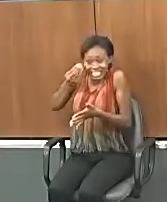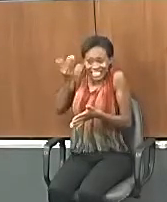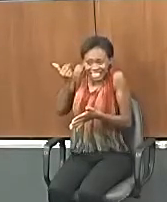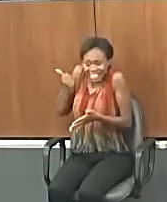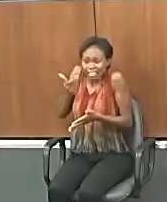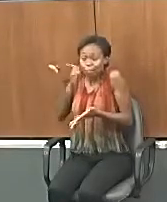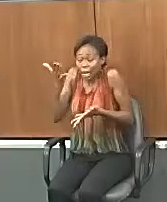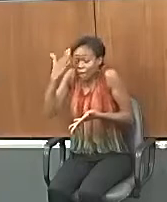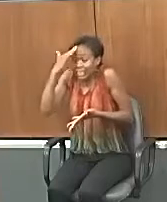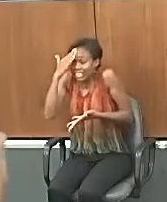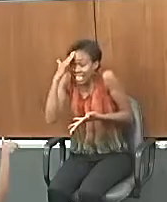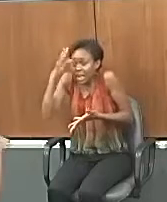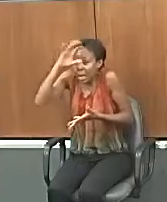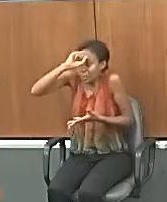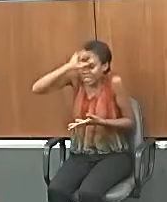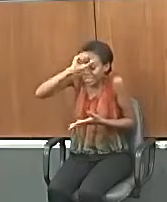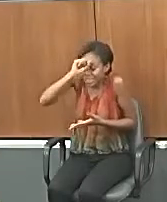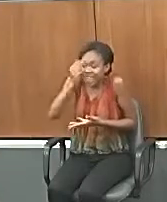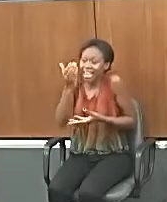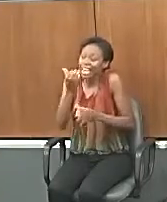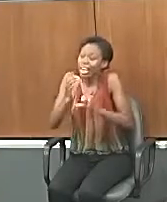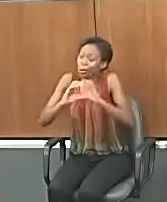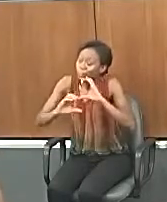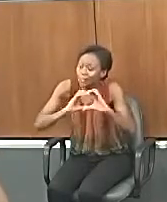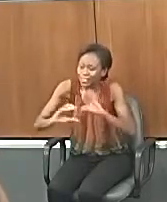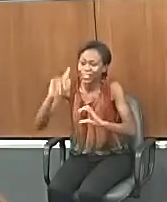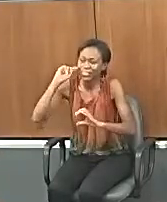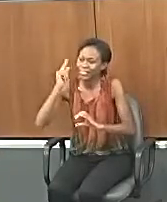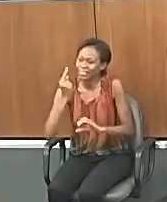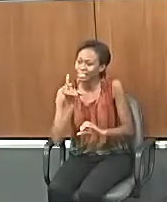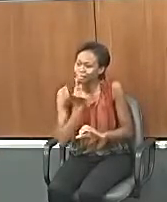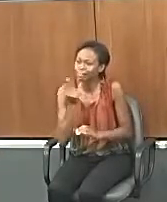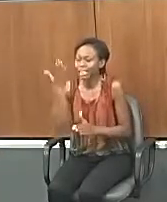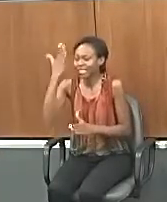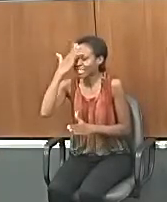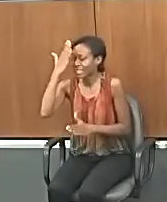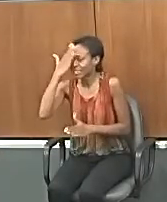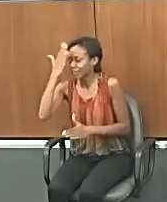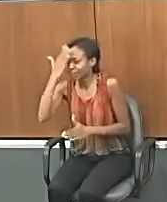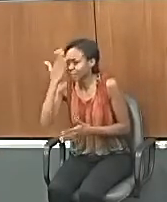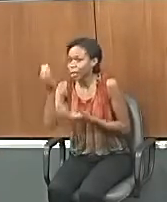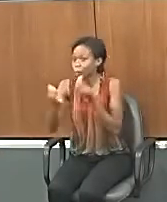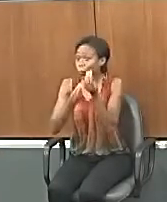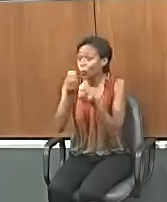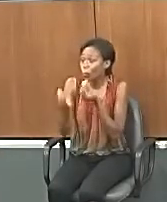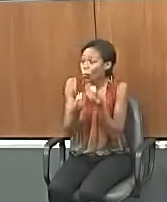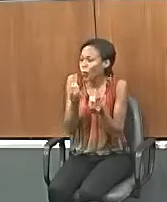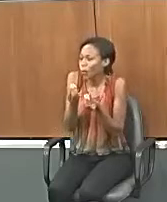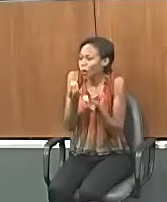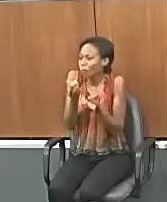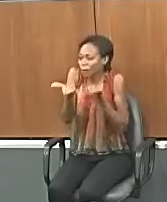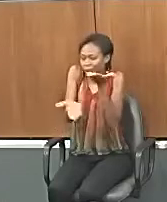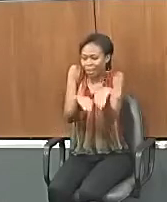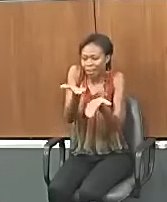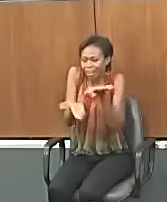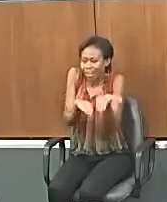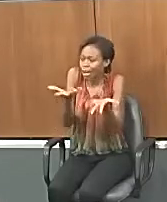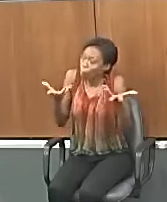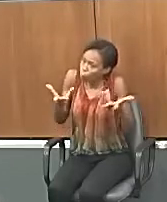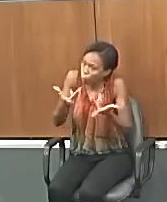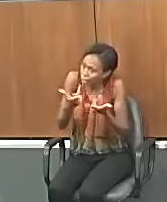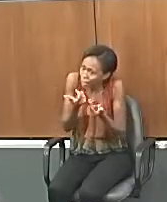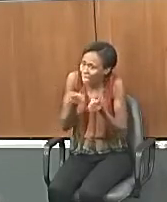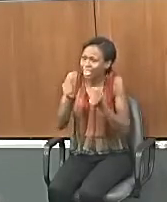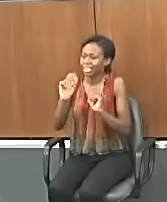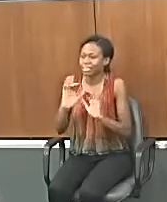compreender é essa essa comunidade essas pessoas e poder é prestar um serviço de qualidade para esse público